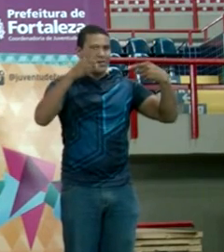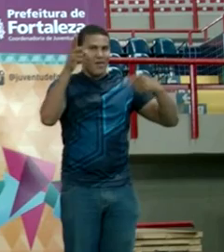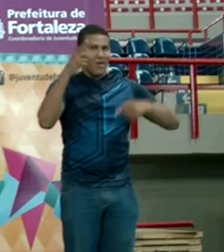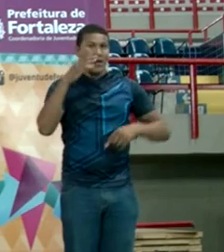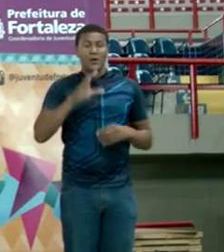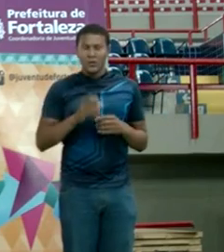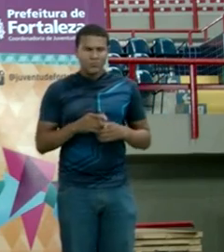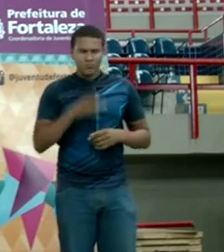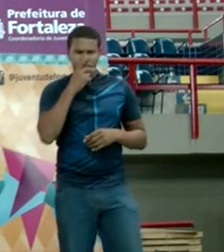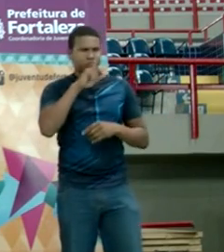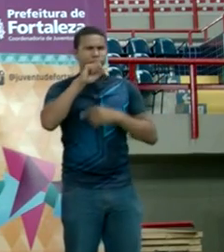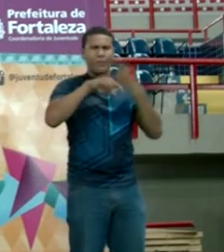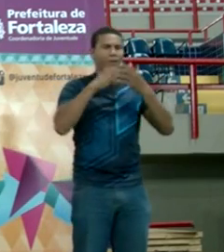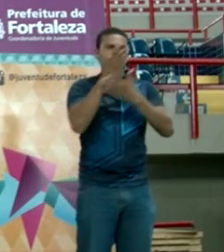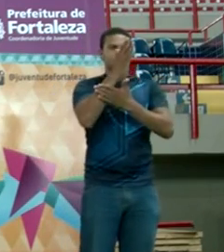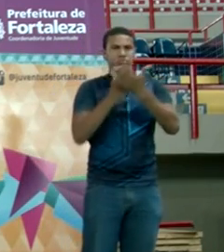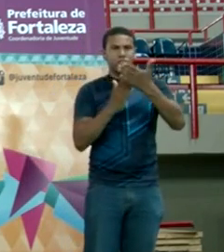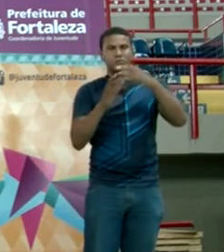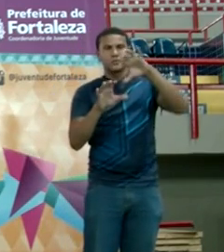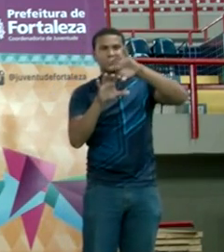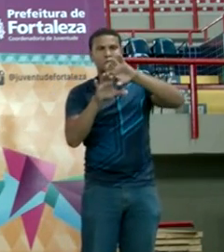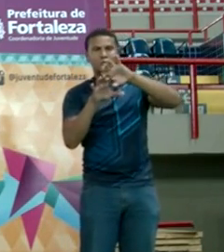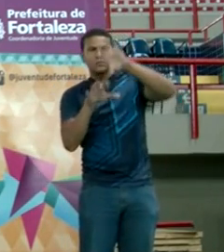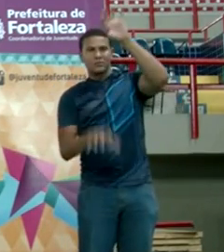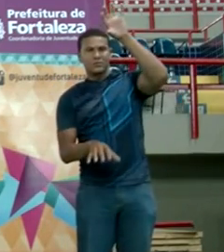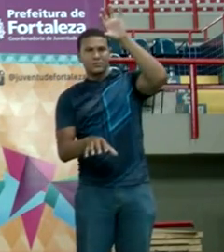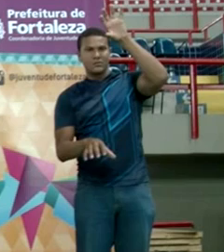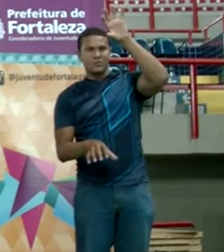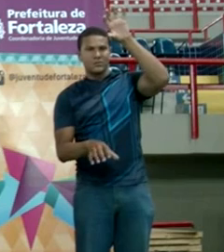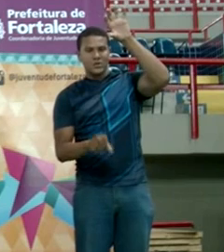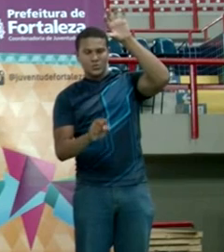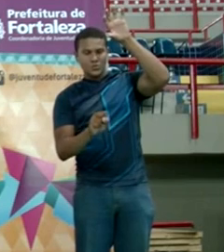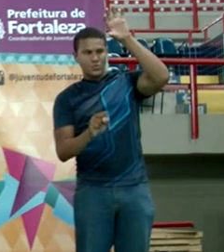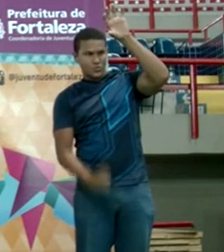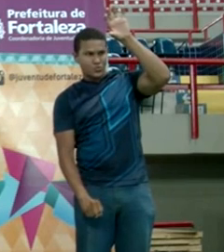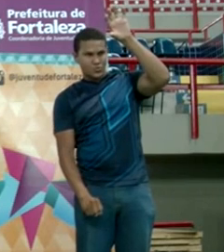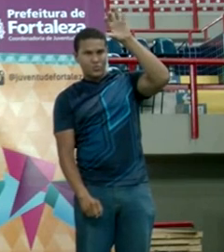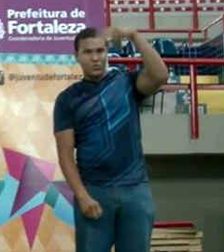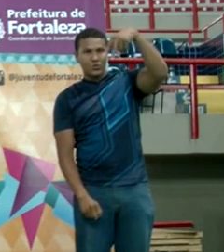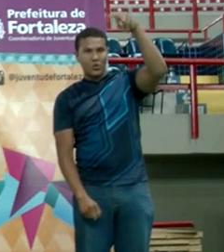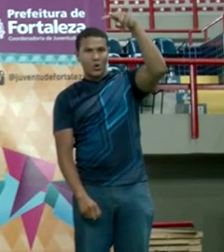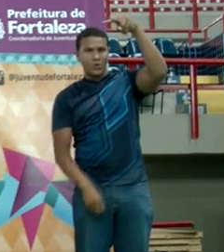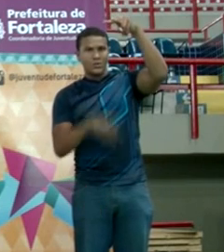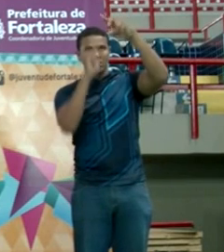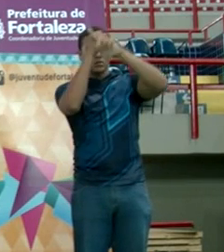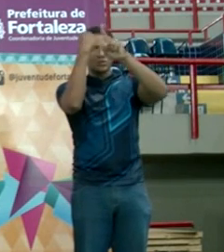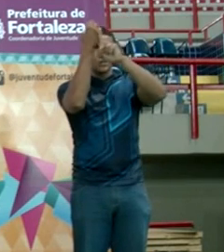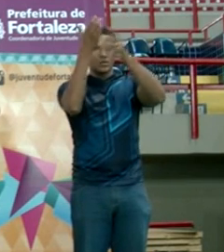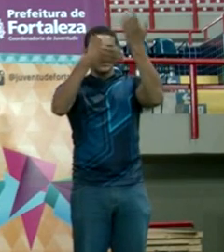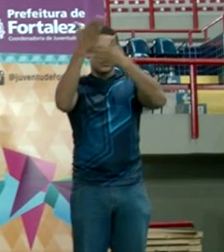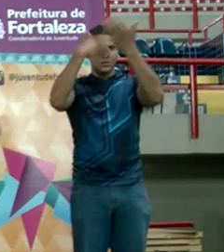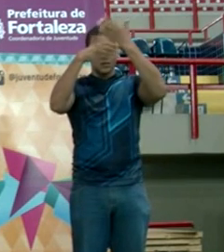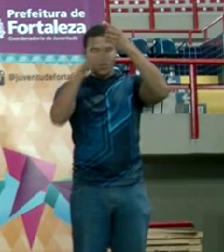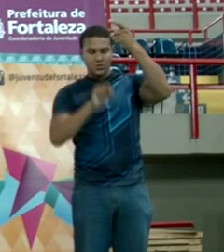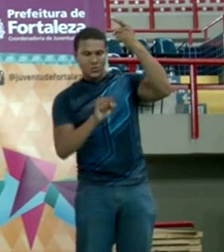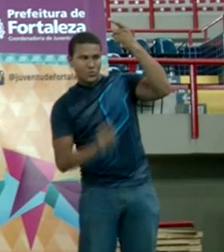que separa os dois países. Sempre o norte é socialista, tá? Coreia do Norte, socialista. Coreia do